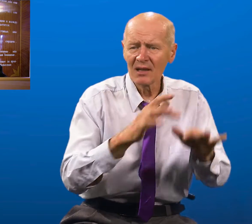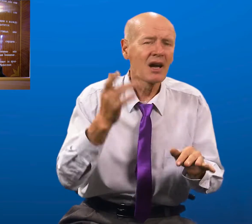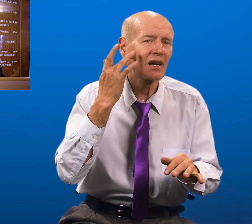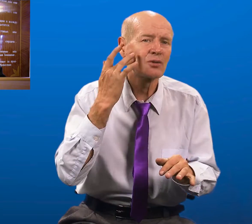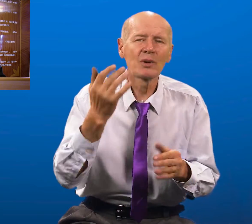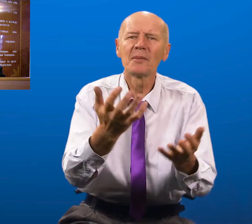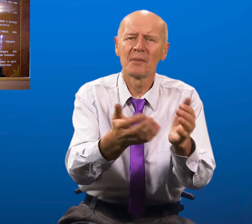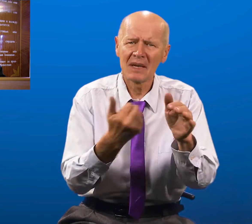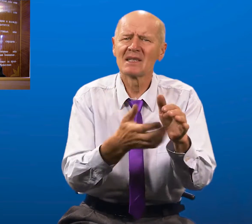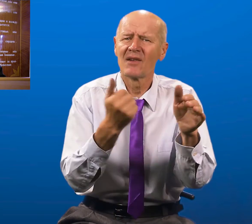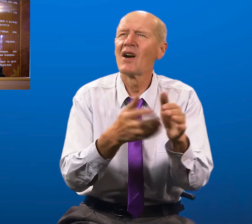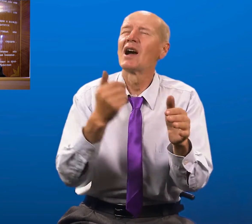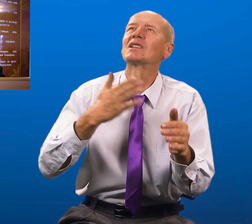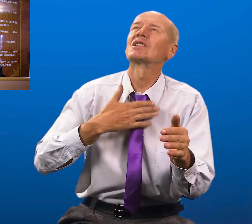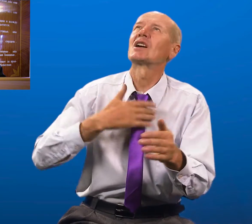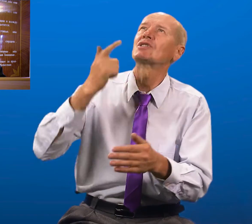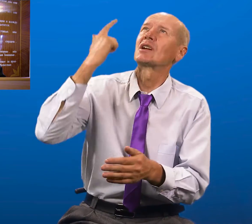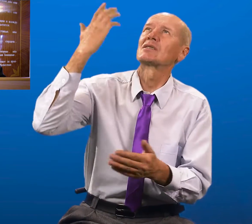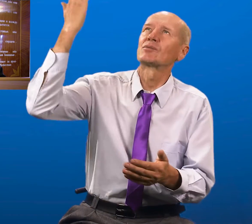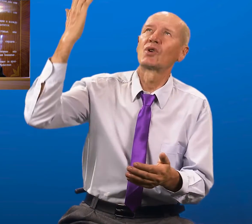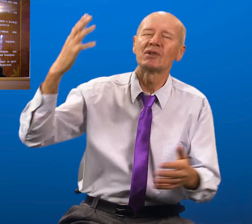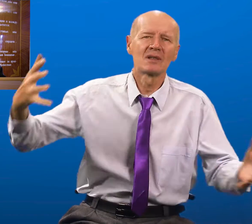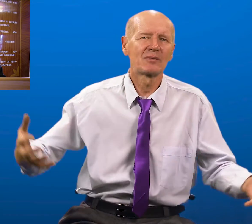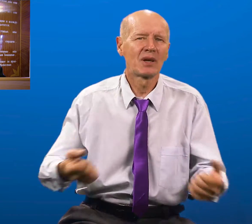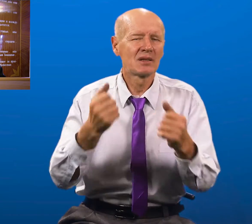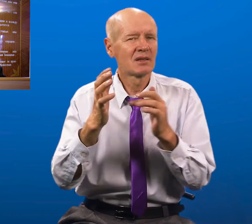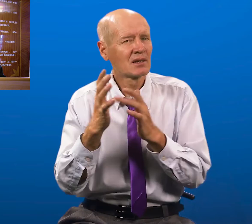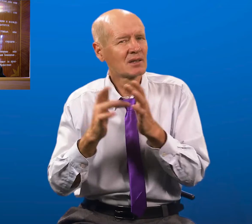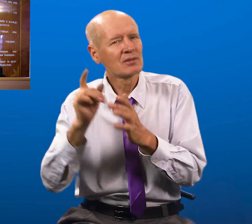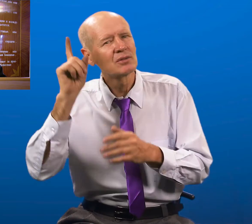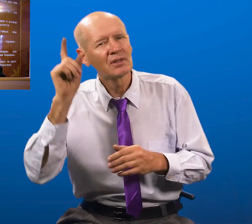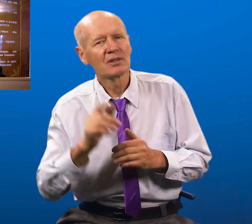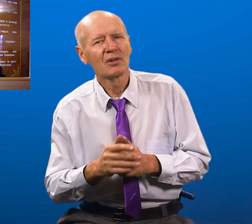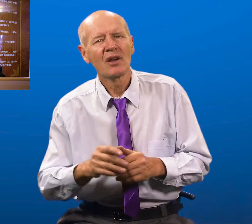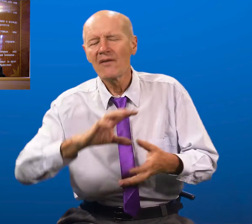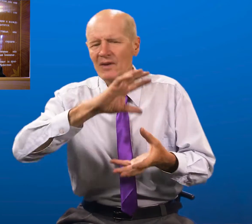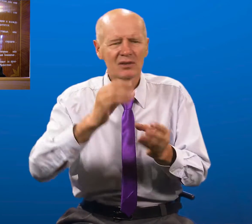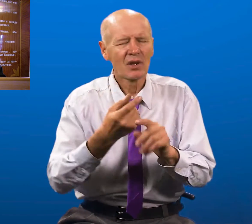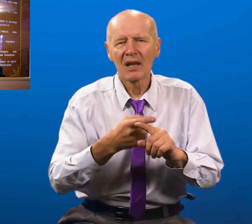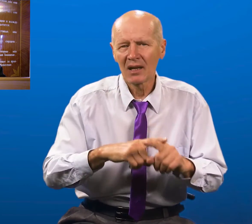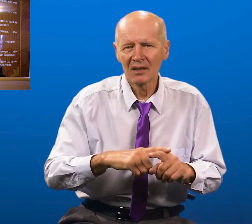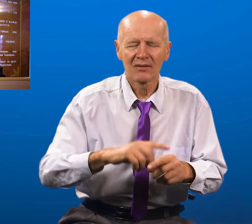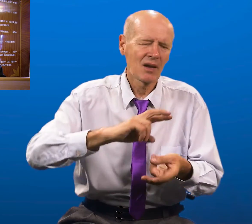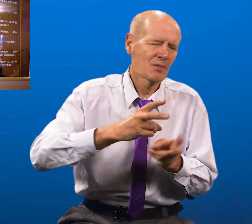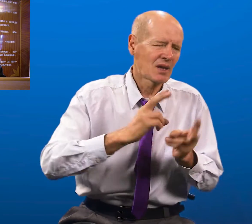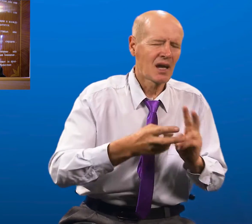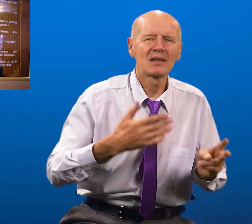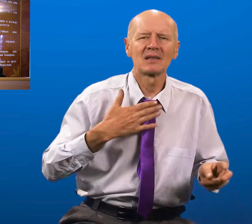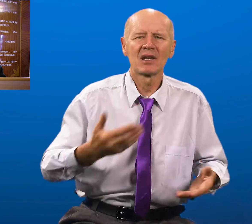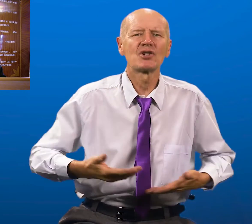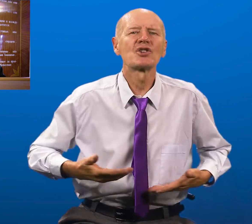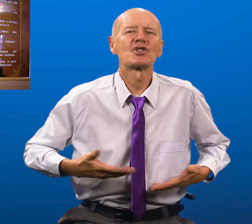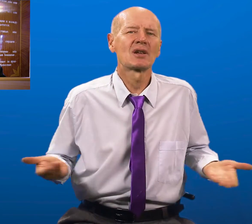которым призывает наш Господь и Спаситель Иисус Христос. В результате этого меняется сама